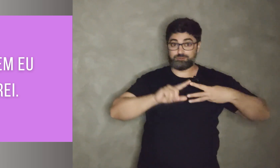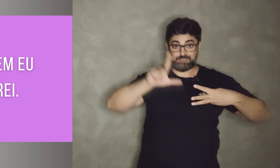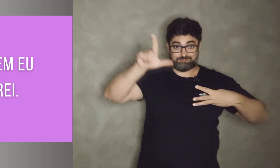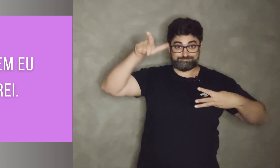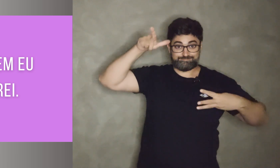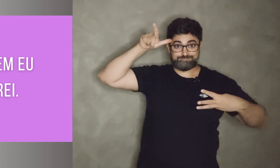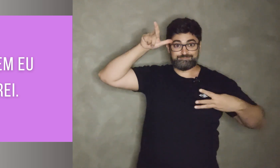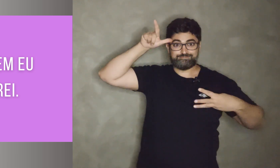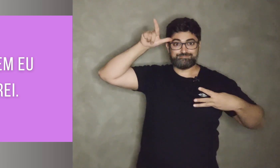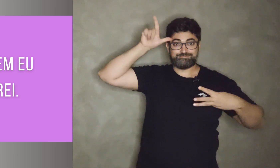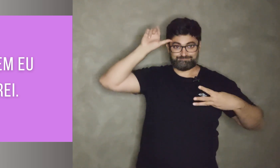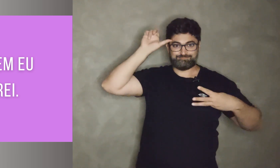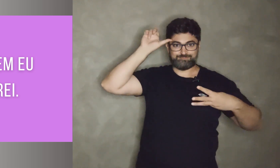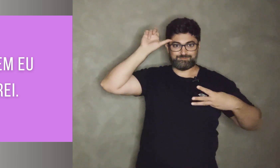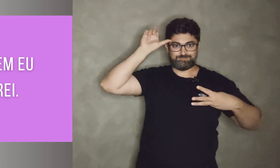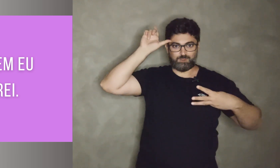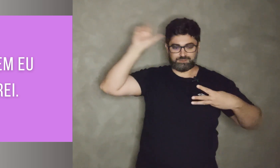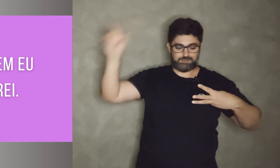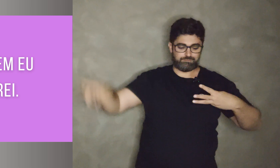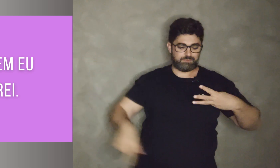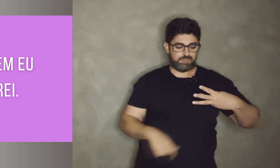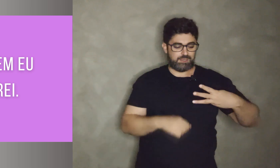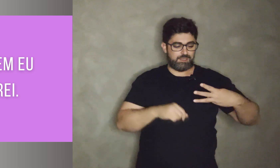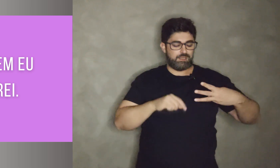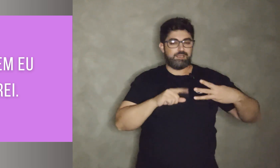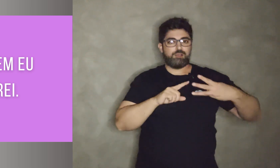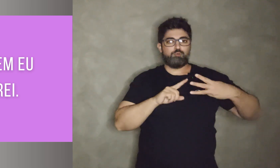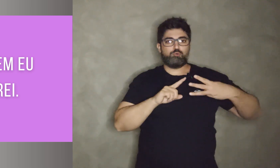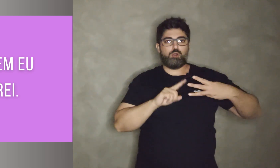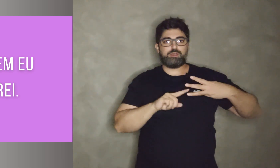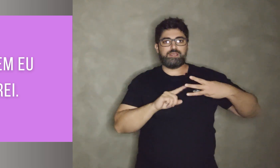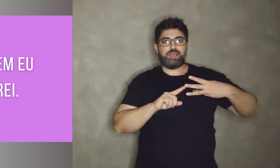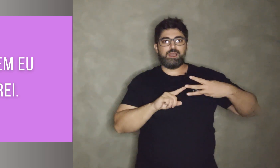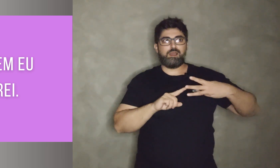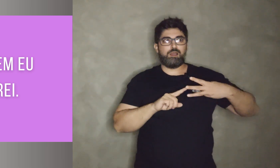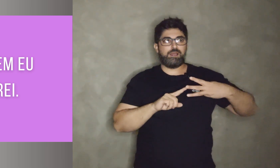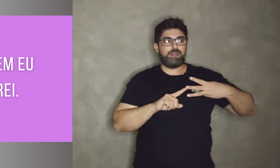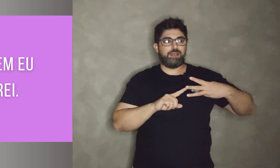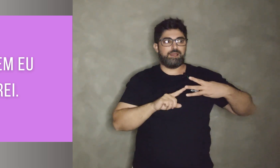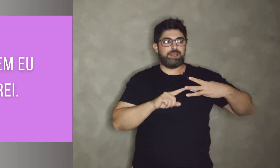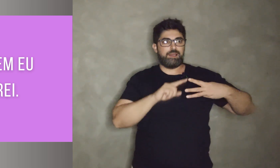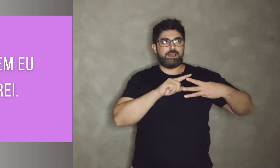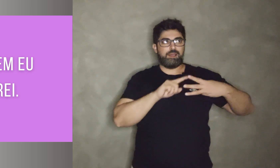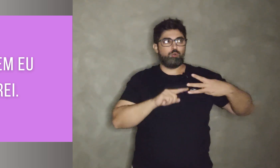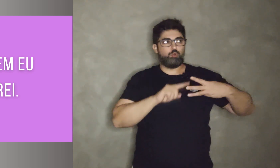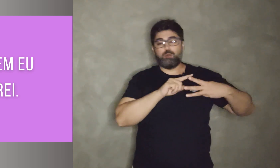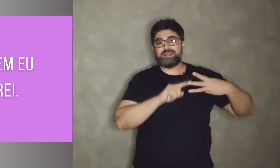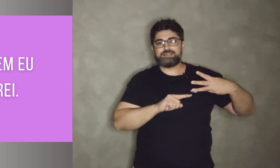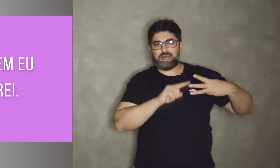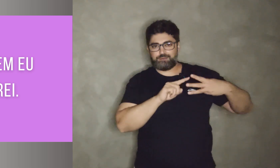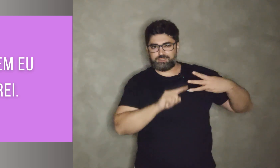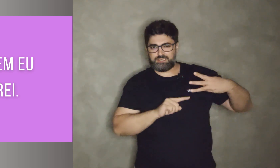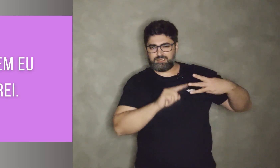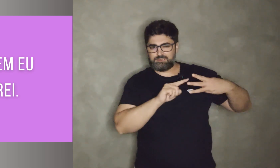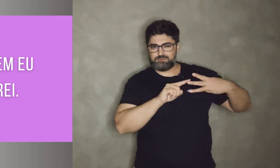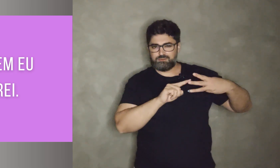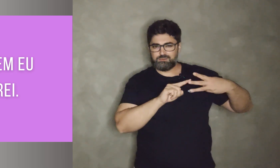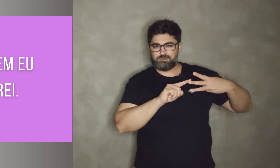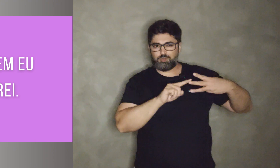Ontem. Ontem. Qual que é o comentário aqui? Qual